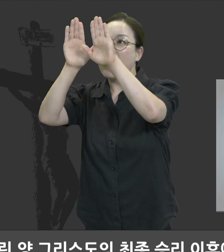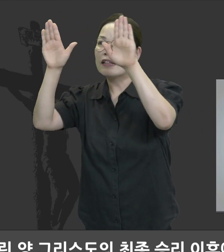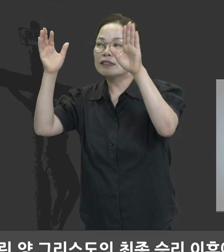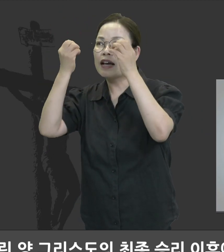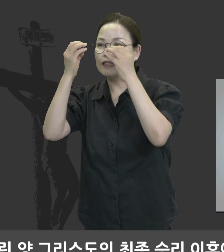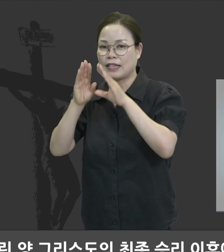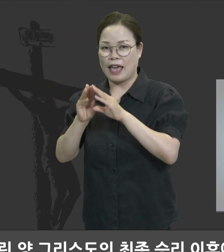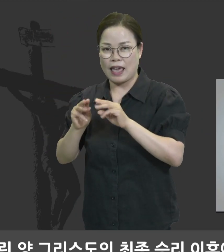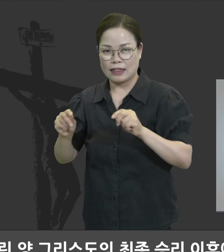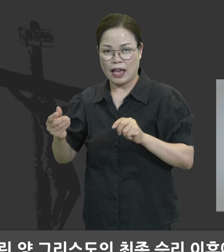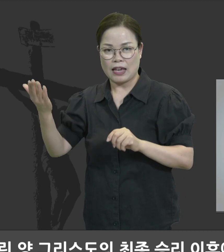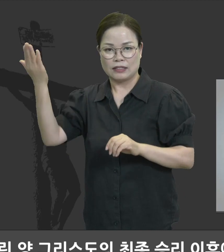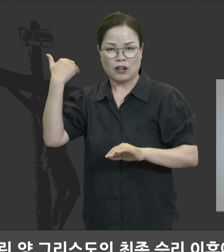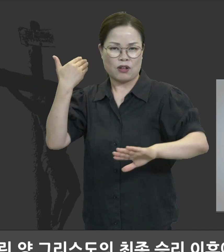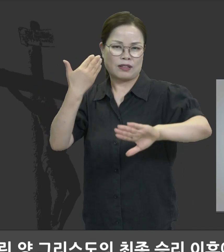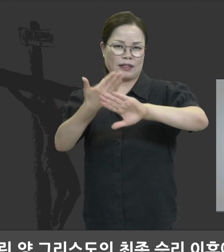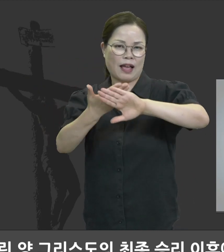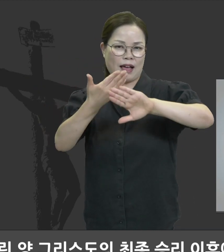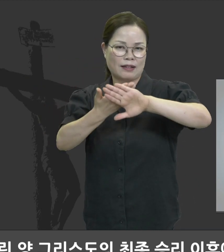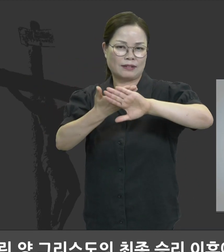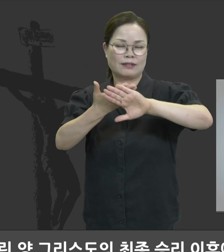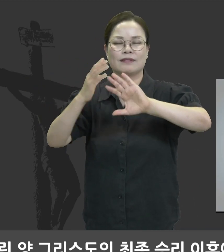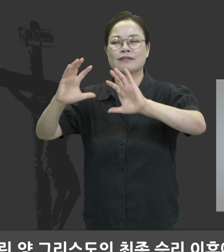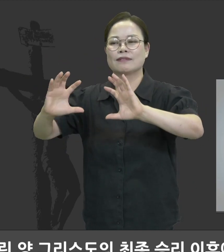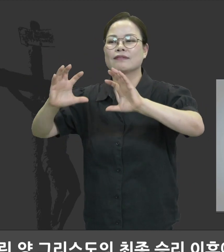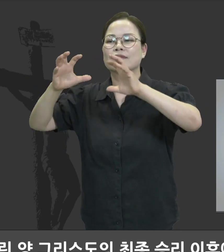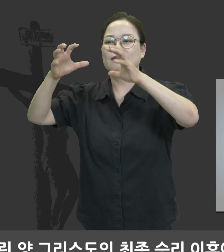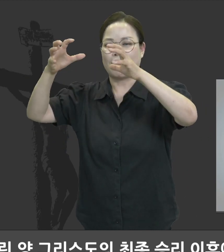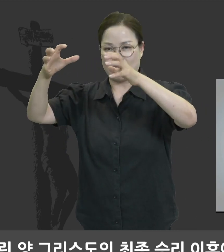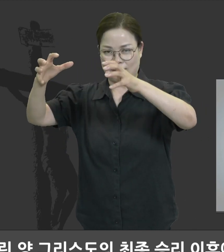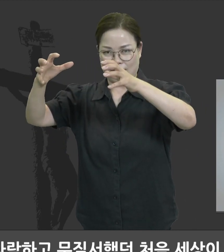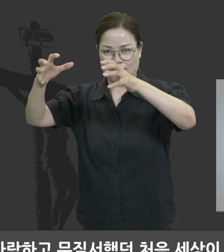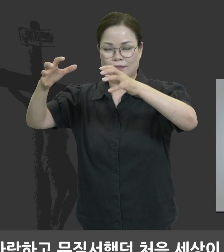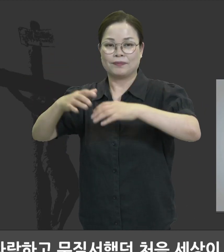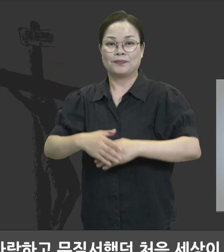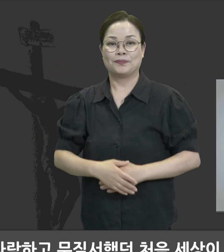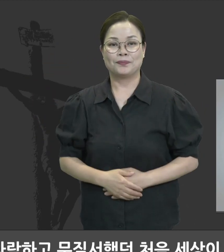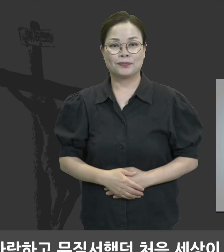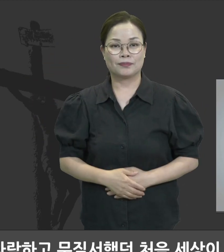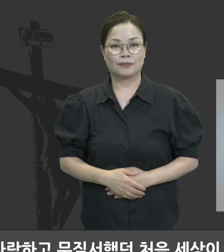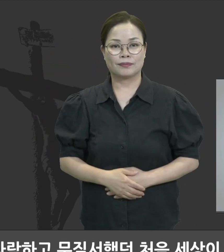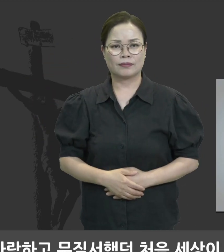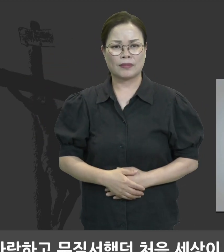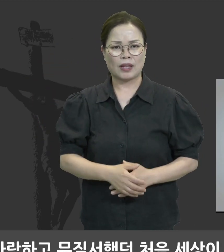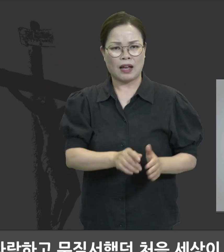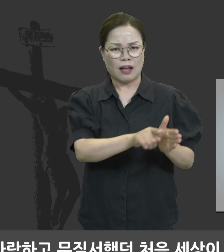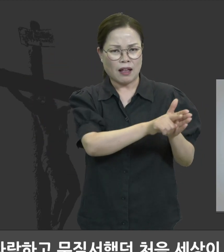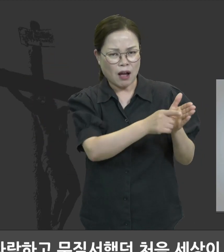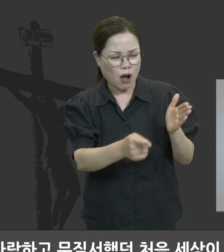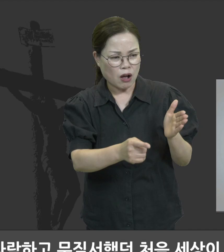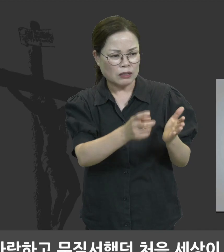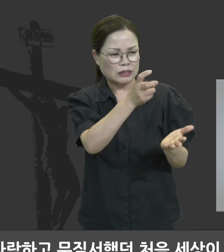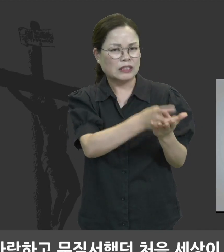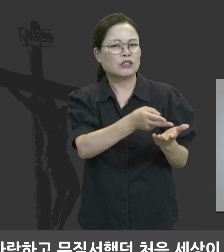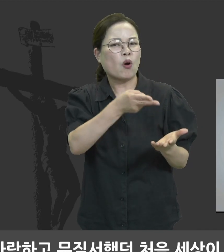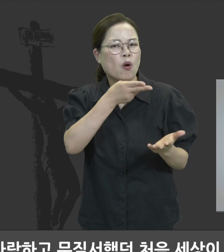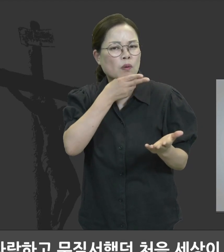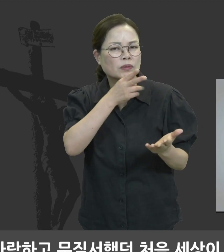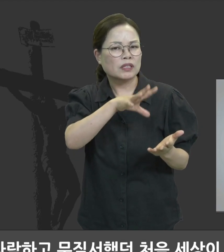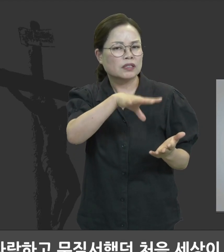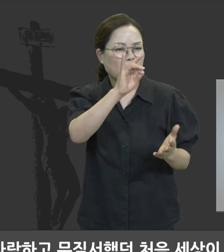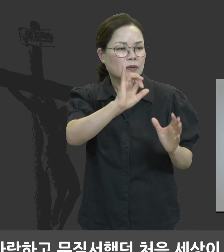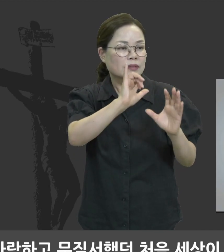땅은 이전과는 전혀 다른 세상의 도래를 의미합니다. 타락하고 무질서했던 처음